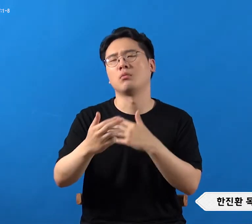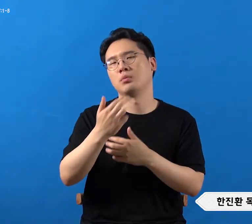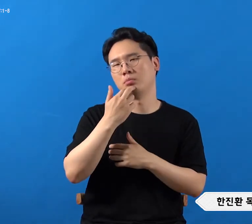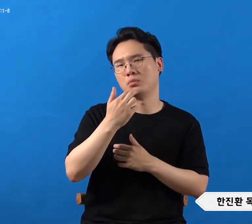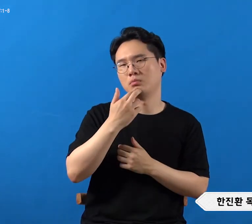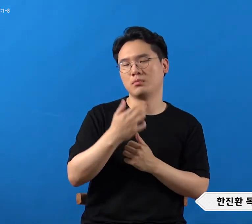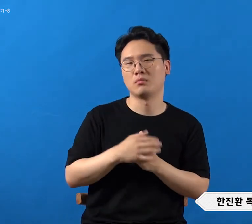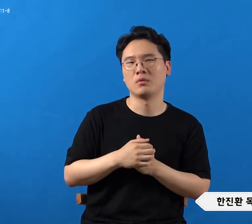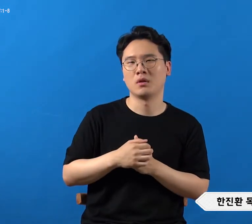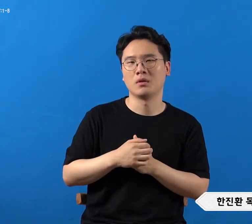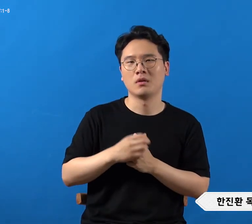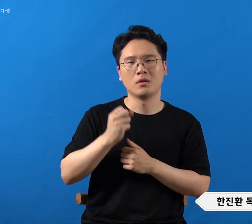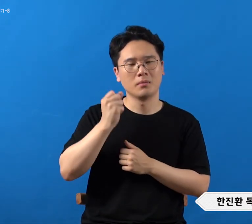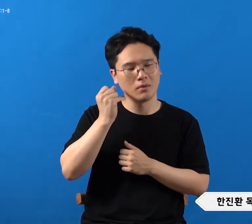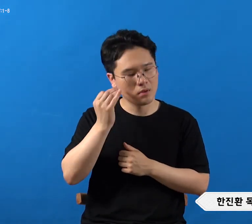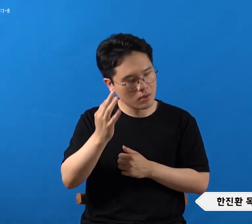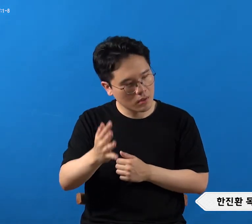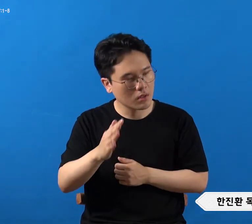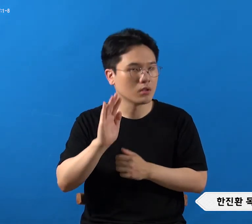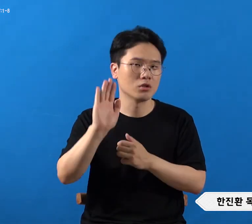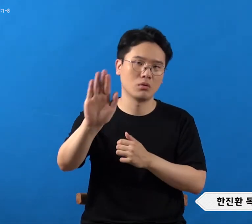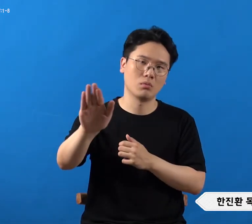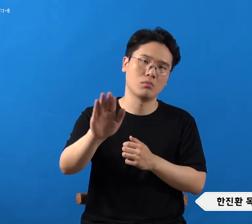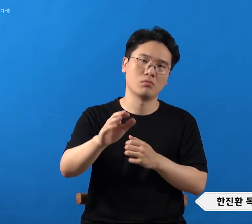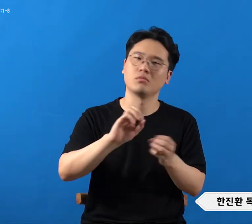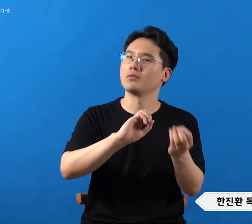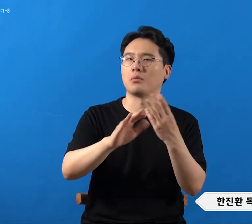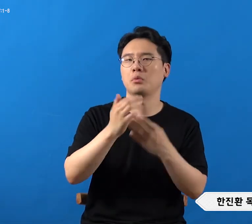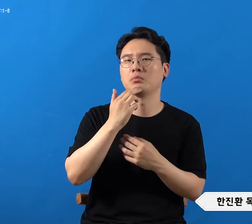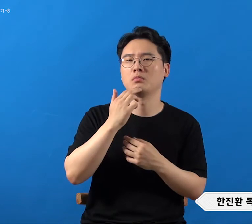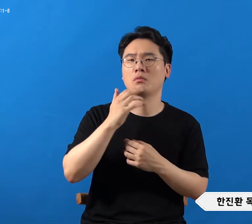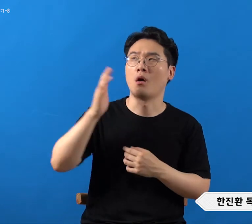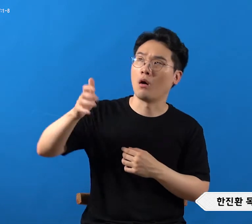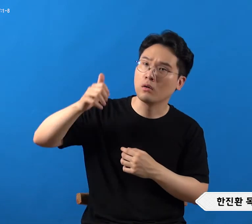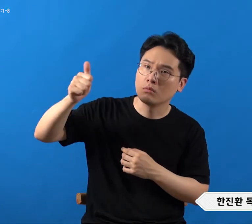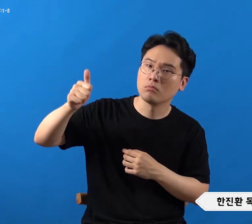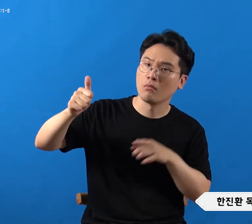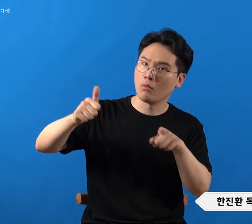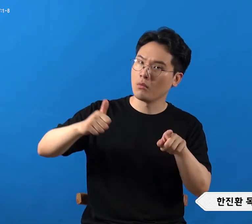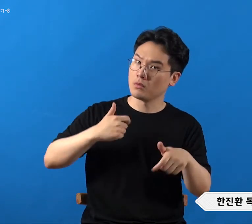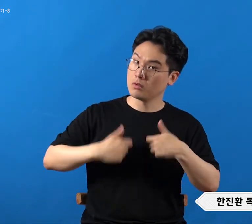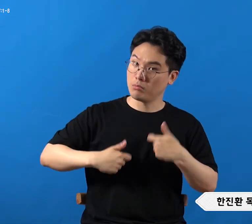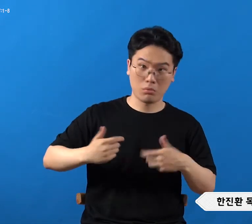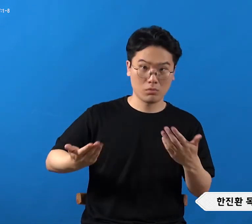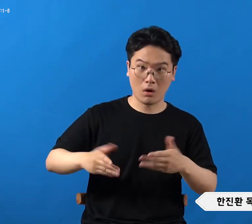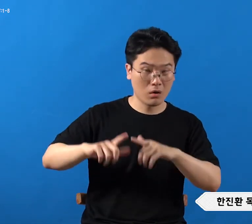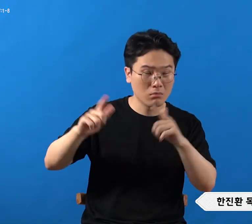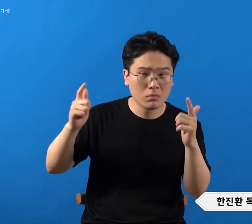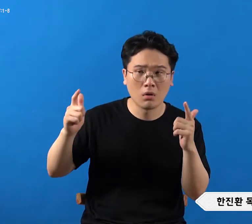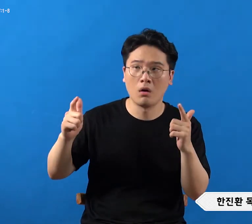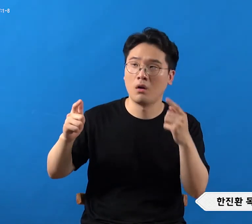감감무소식입니다. 하나님, 이거 하나님 기뻐하시는 일 아닙니까? 그런데 왜 이렇게